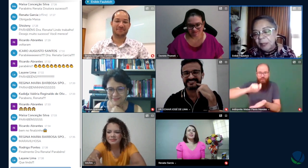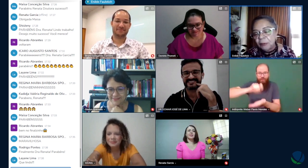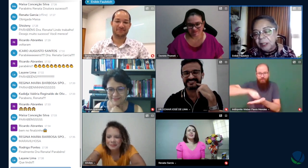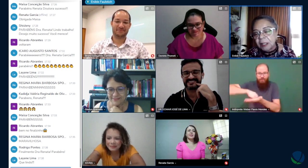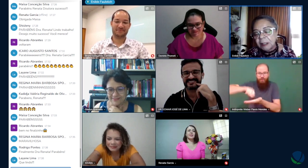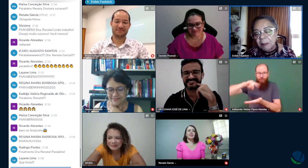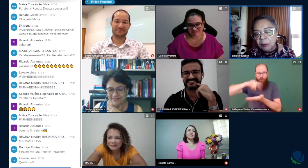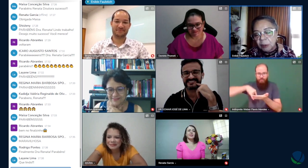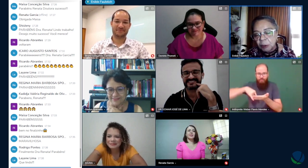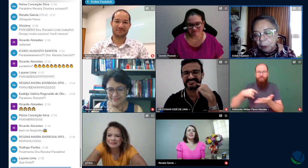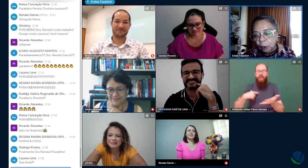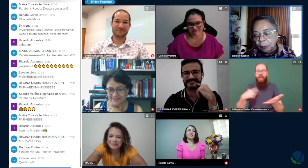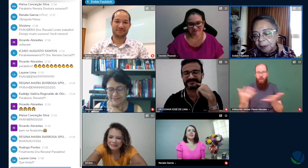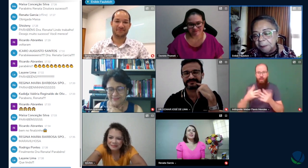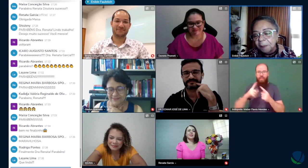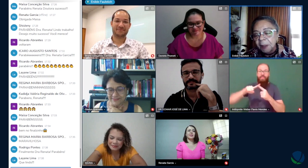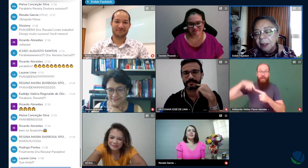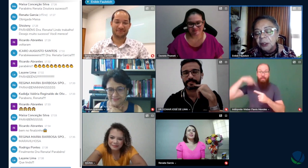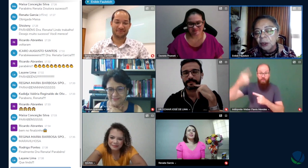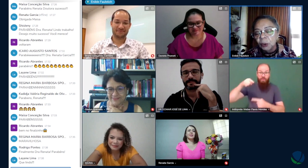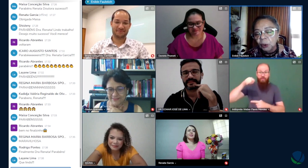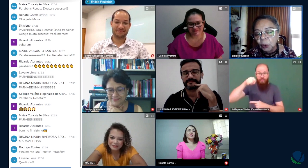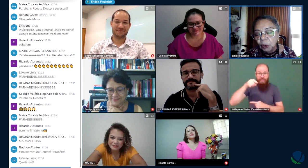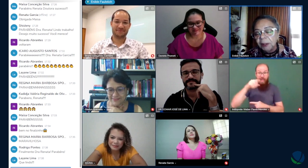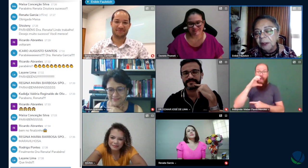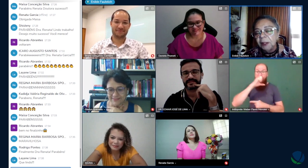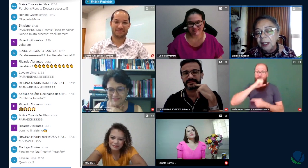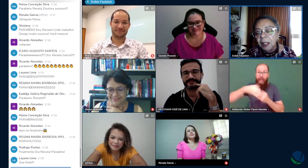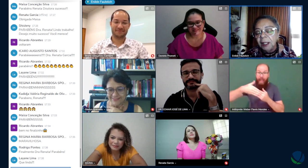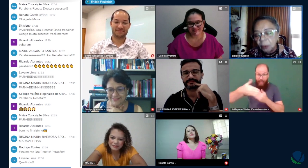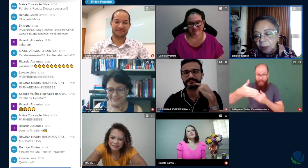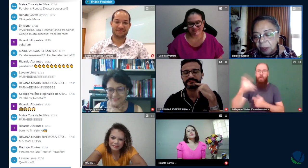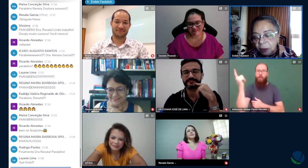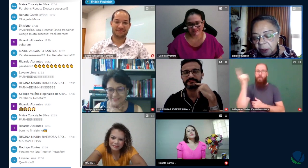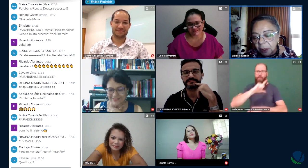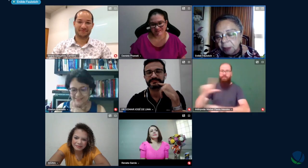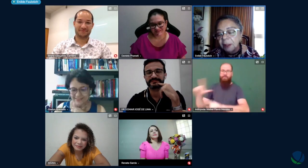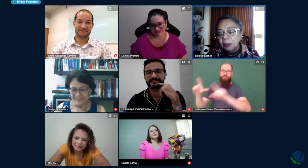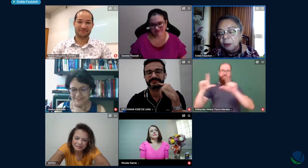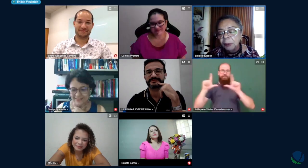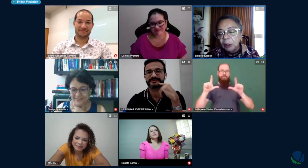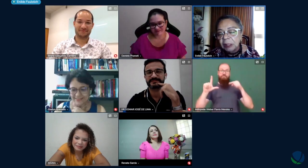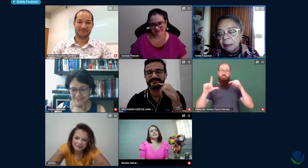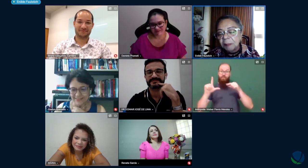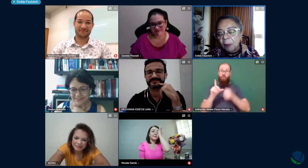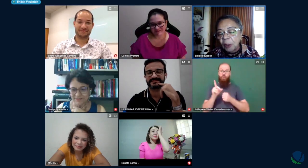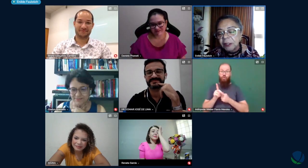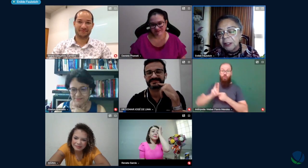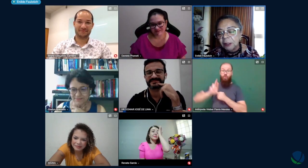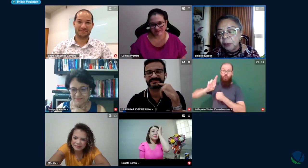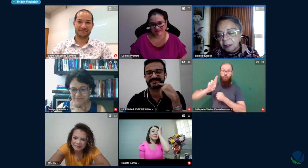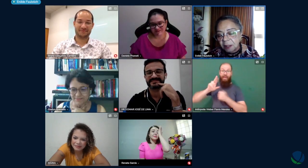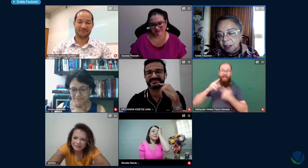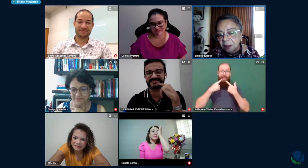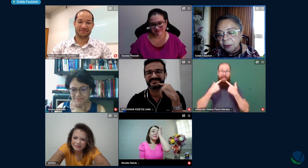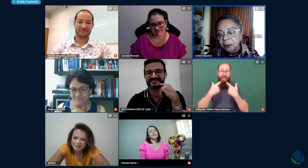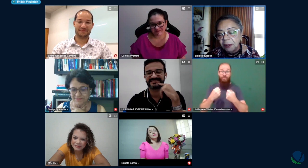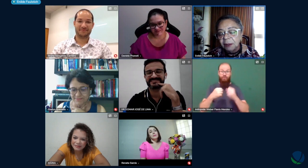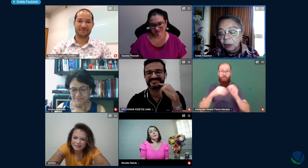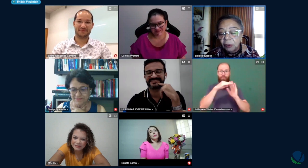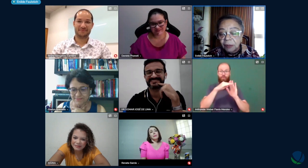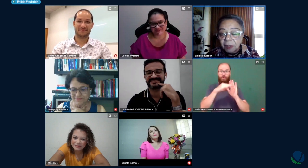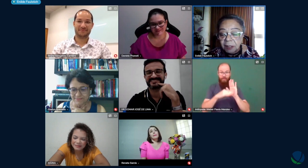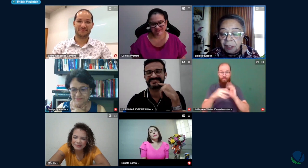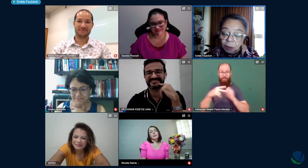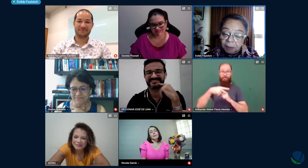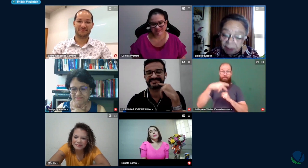você brevemente receber o seu diploma de doutora em linguística do programa de pós-graduação